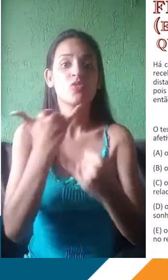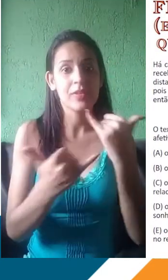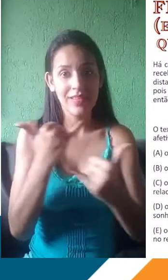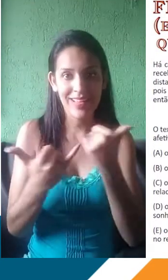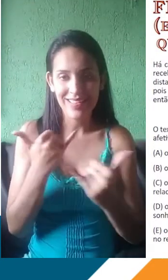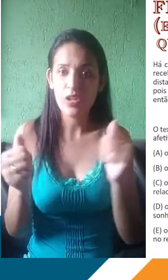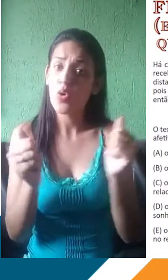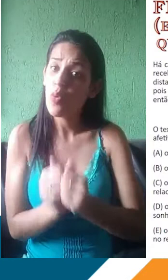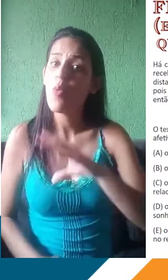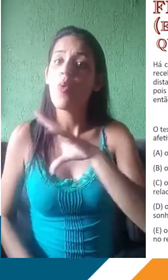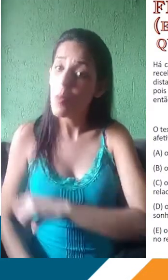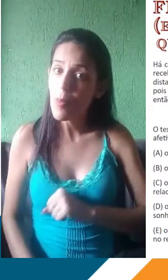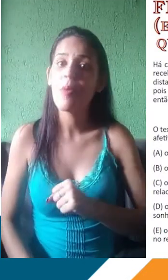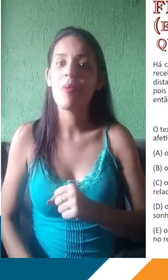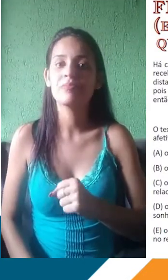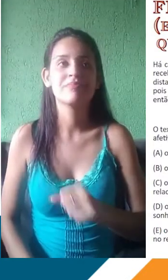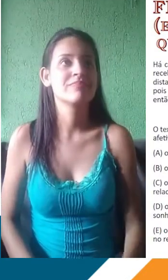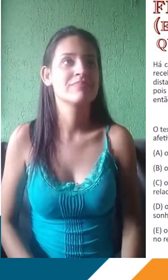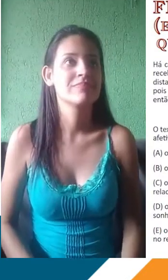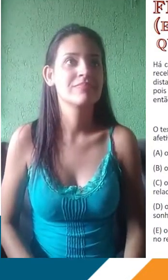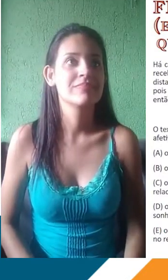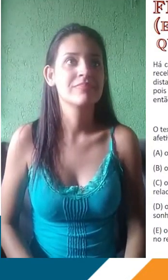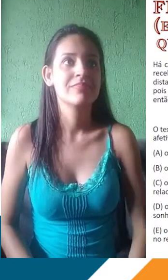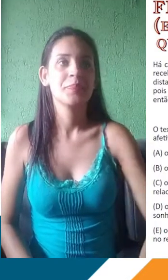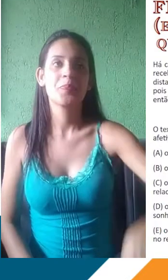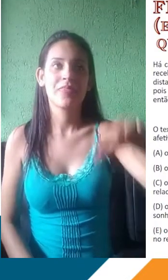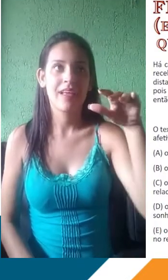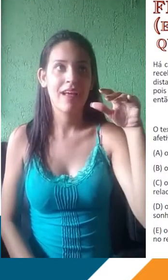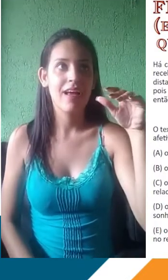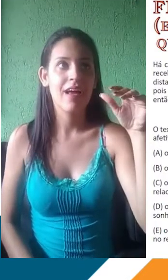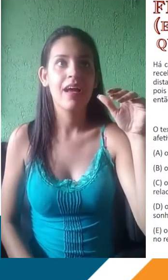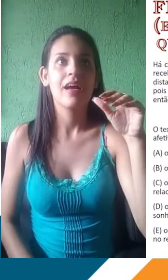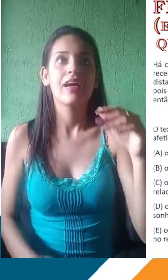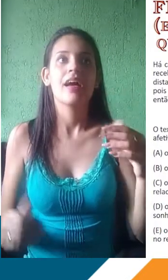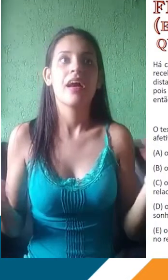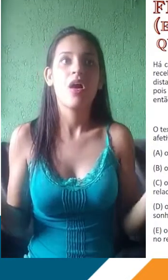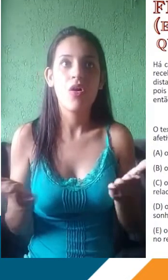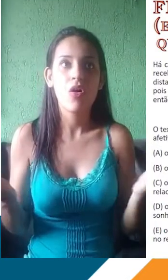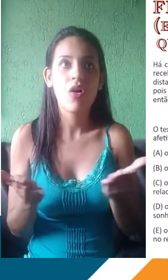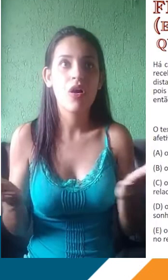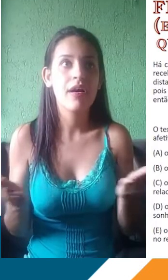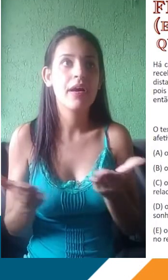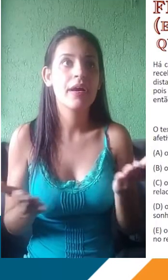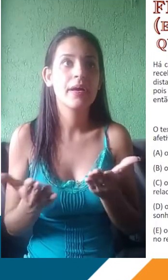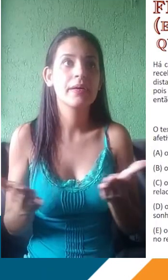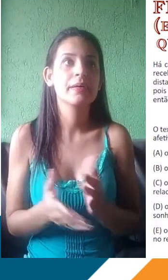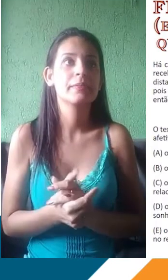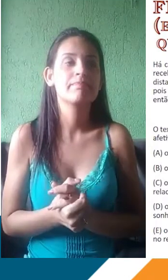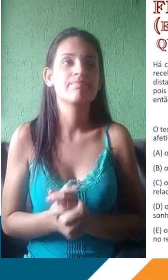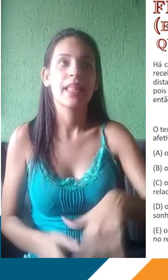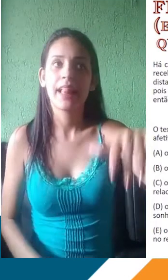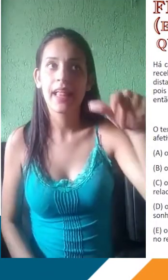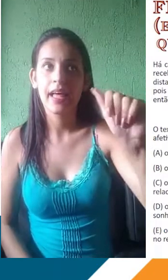que a cooperação predomina, o que representa o distanciamento na relação entre as pessoas. B. O tênis indica um jogo